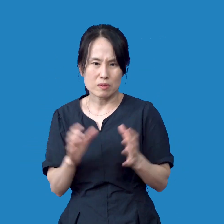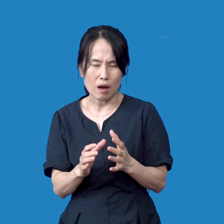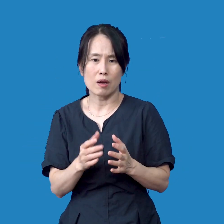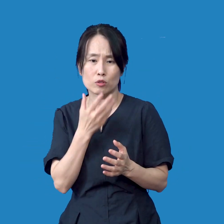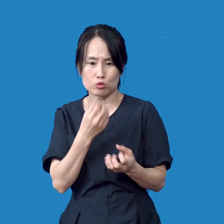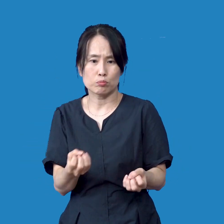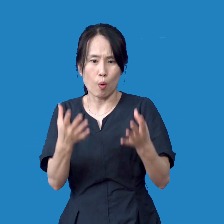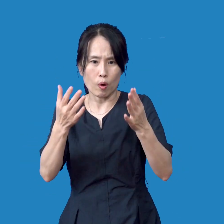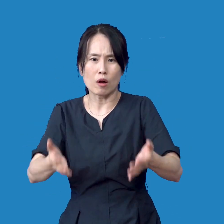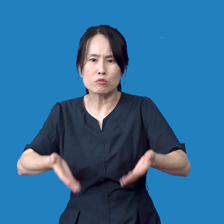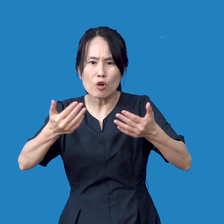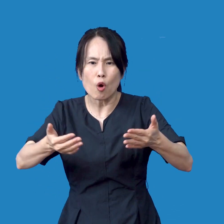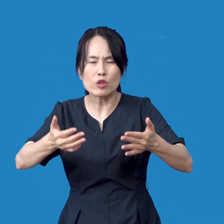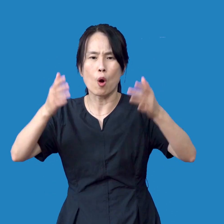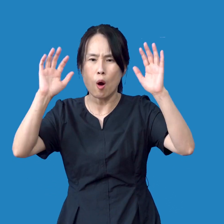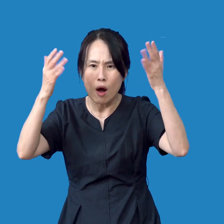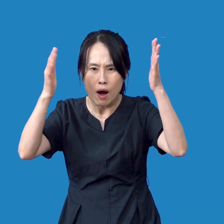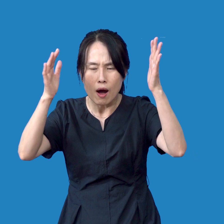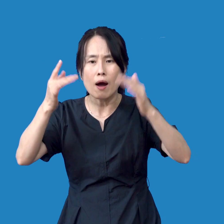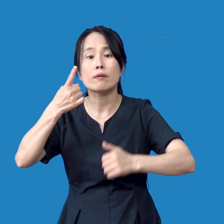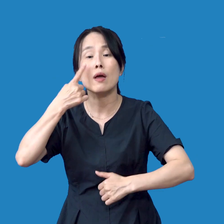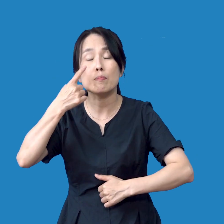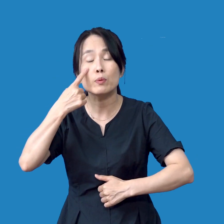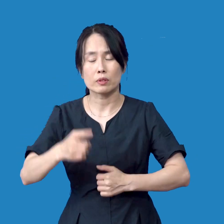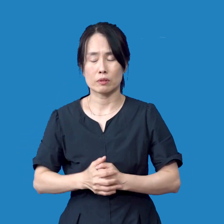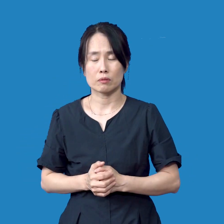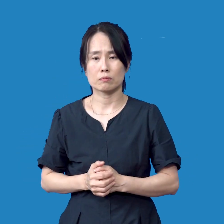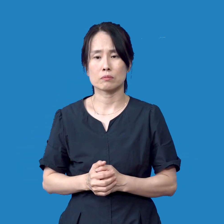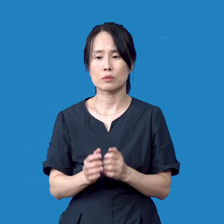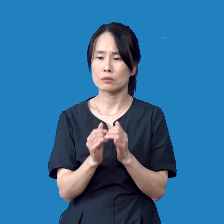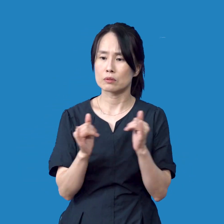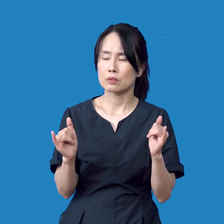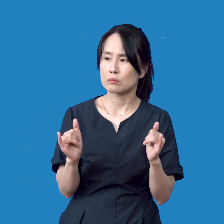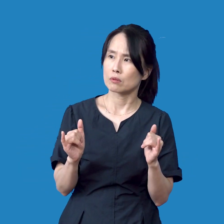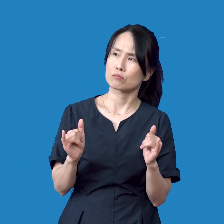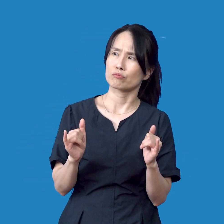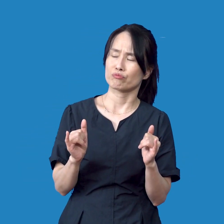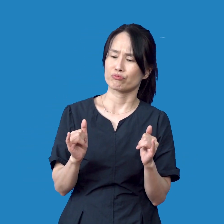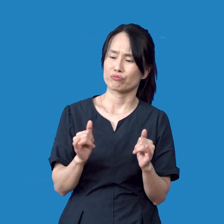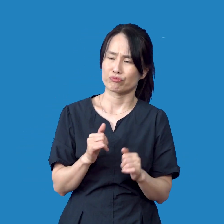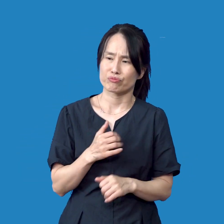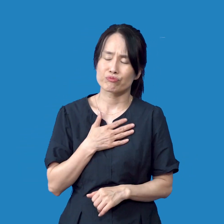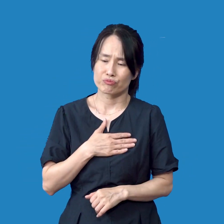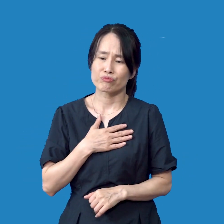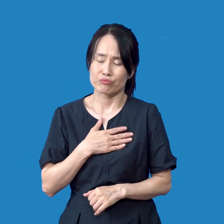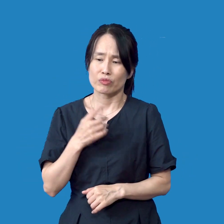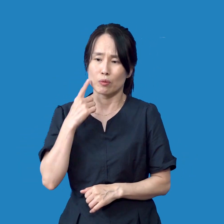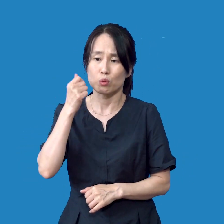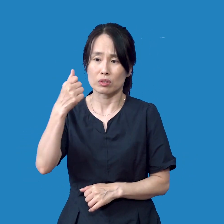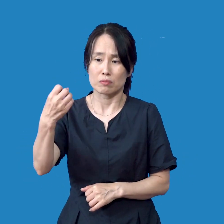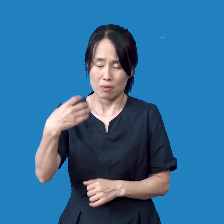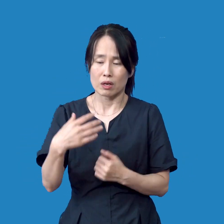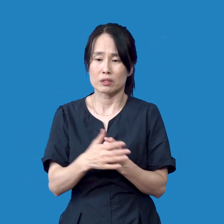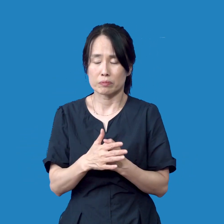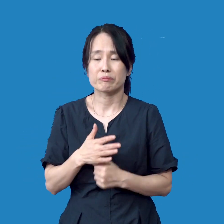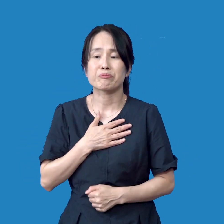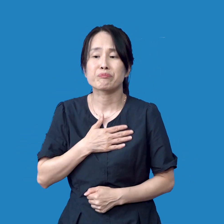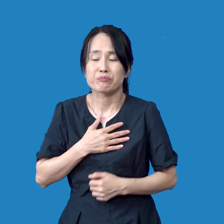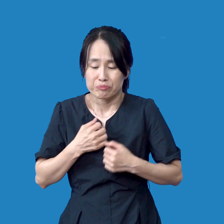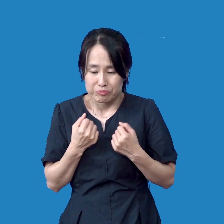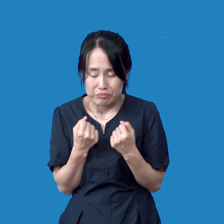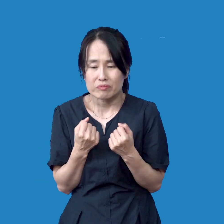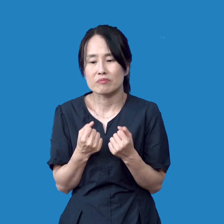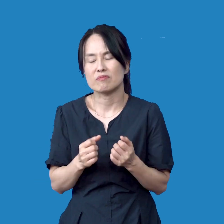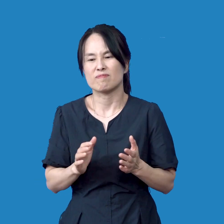축복하고 격려를 해보라고 합니다. 사람들이 좀 멋쩍겠지만 강사님이 그렇게 하라고 하니까 그냥